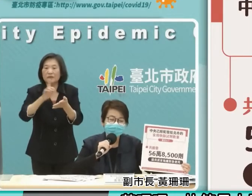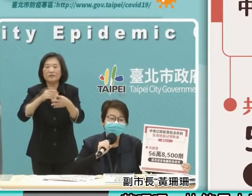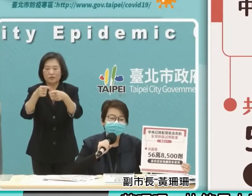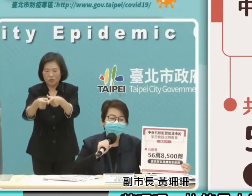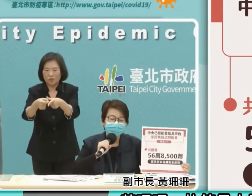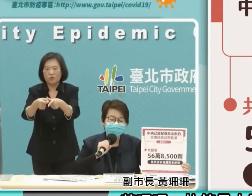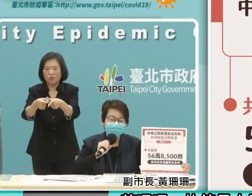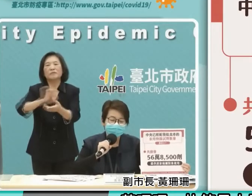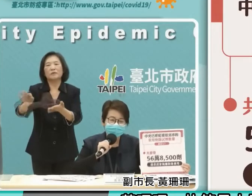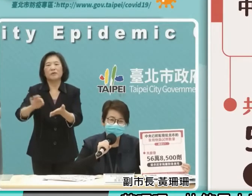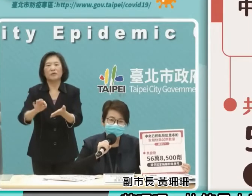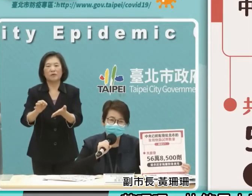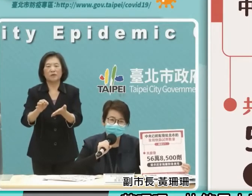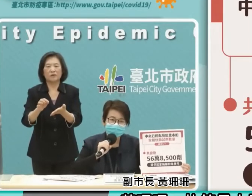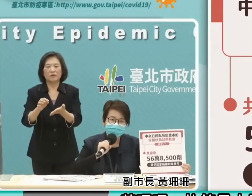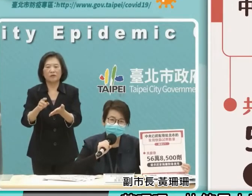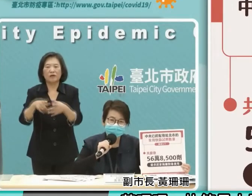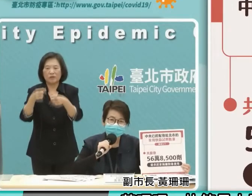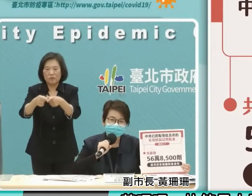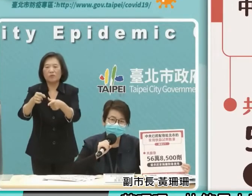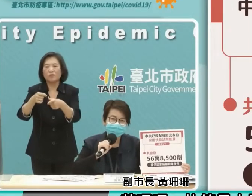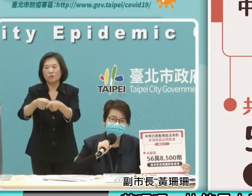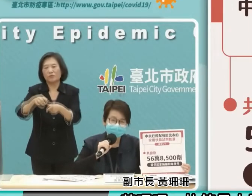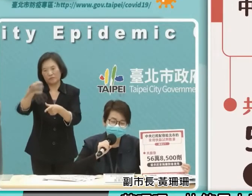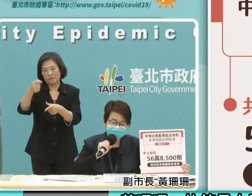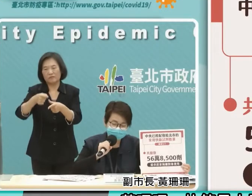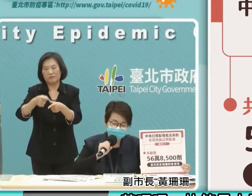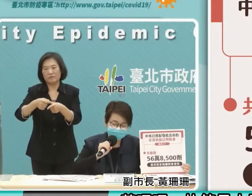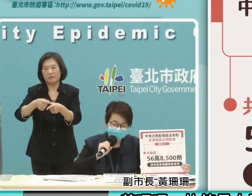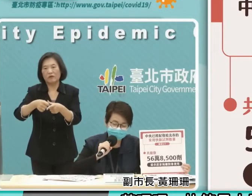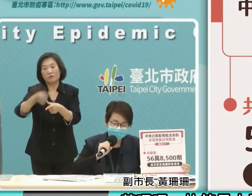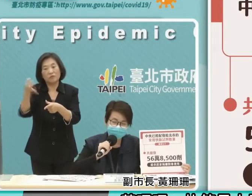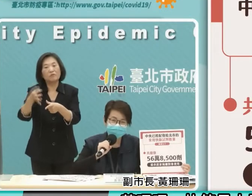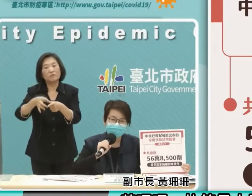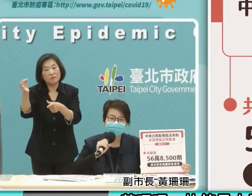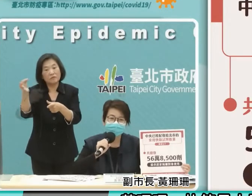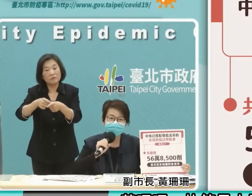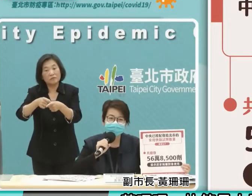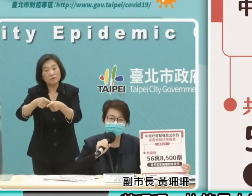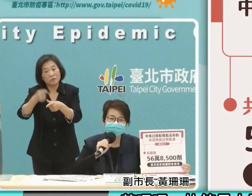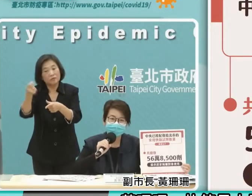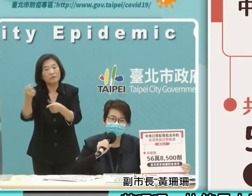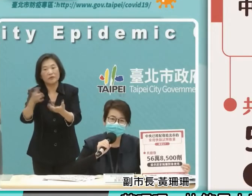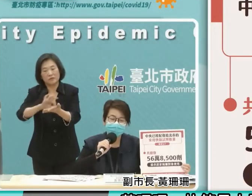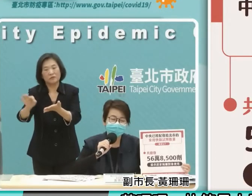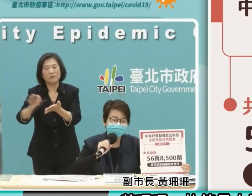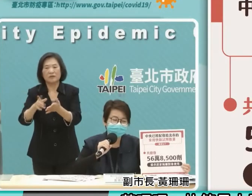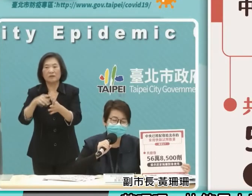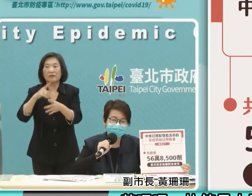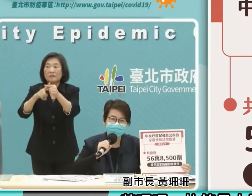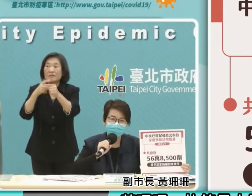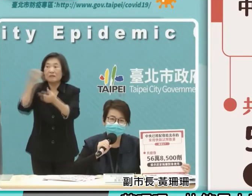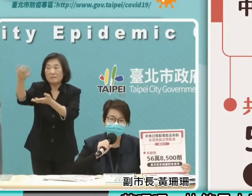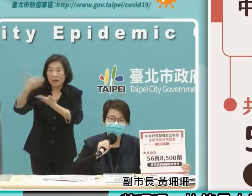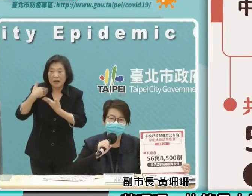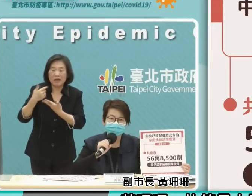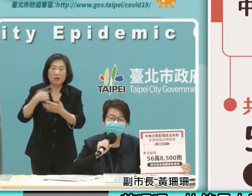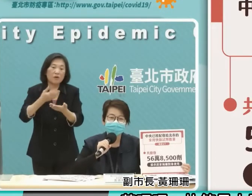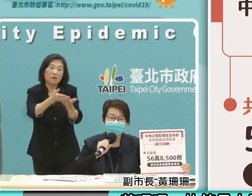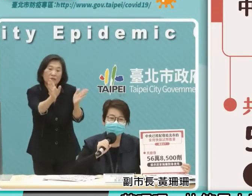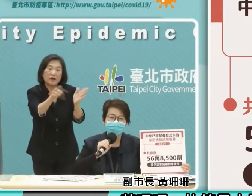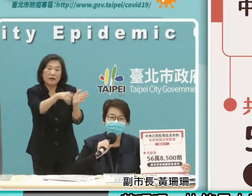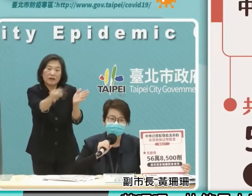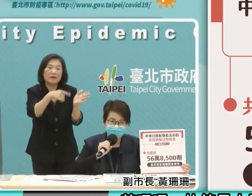剂，给的对象是居家检疫、居家隔离的对象，我们并不能够把中央拨付的快筛剂拿去